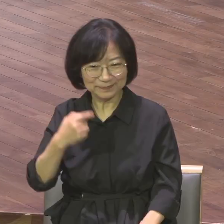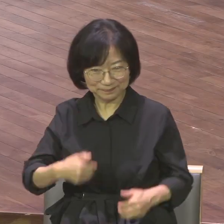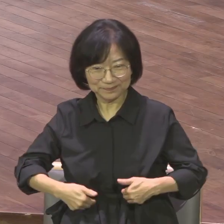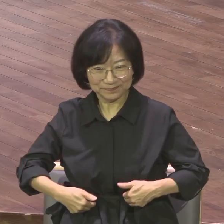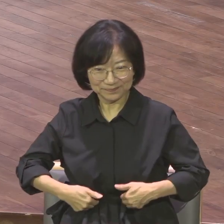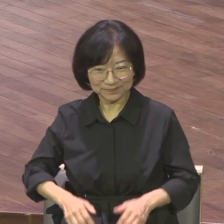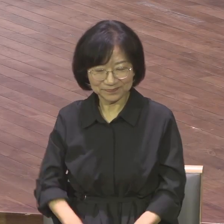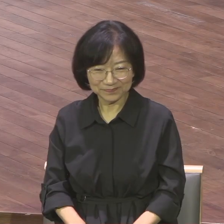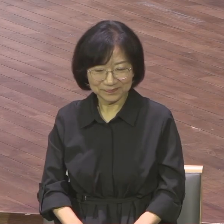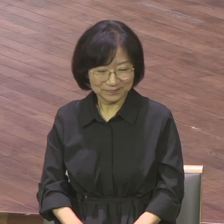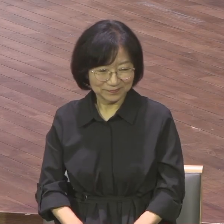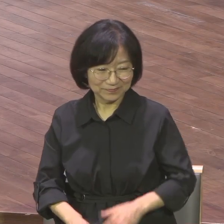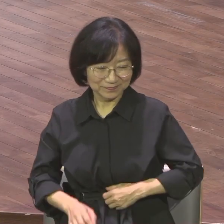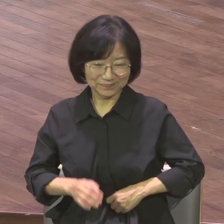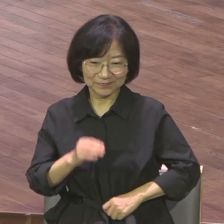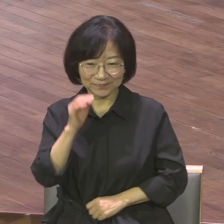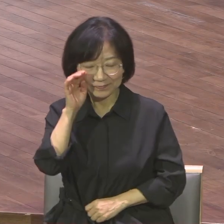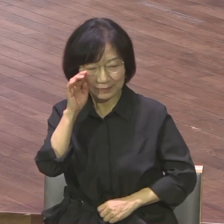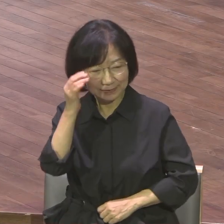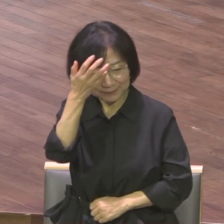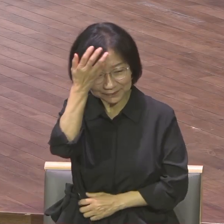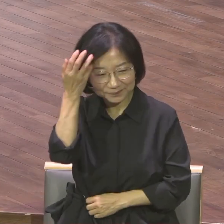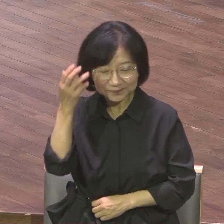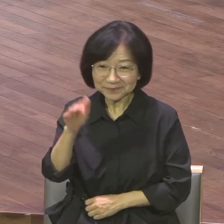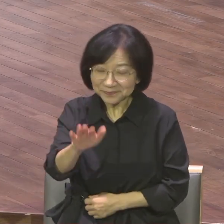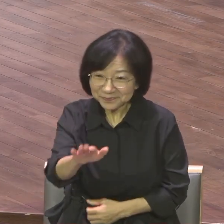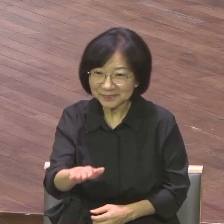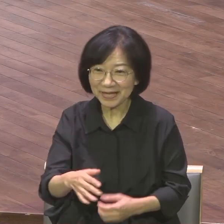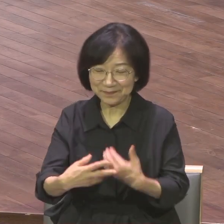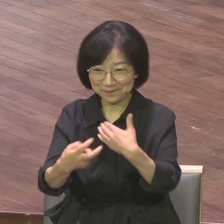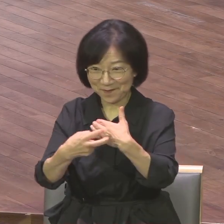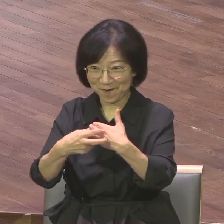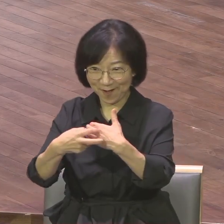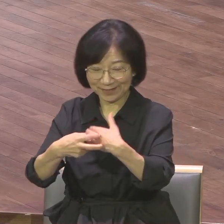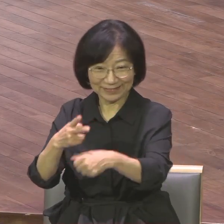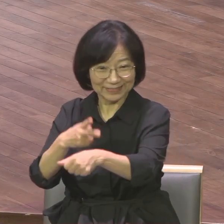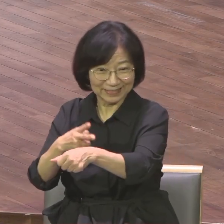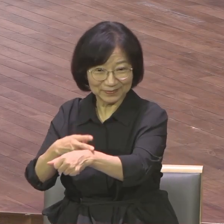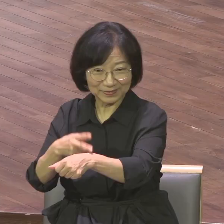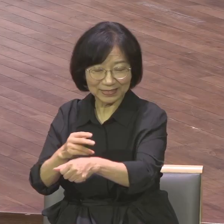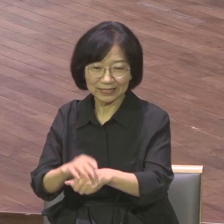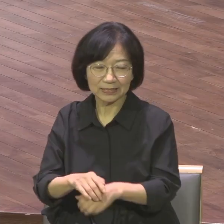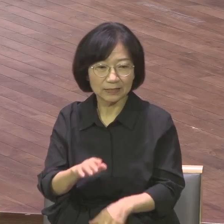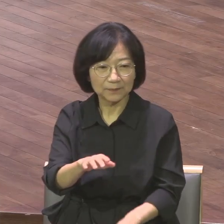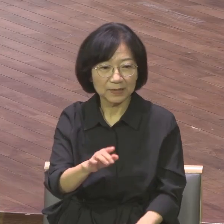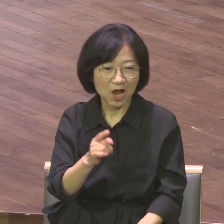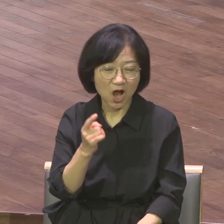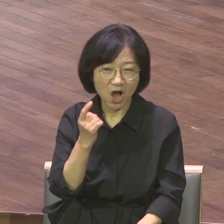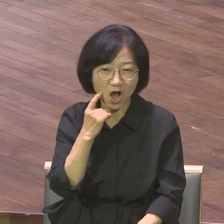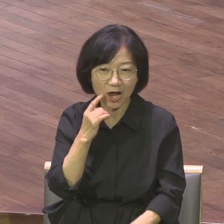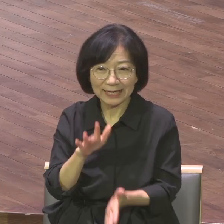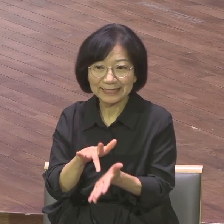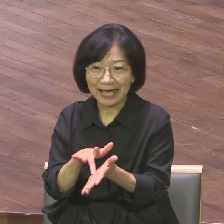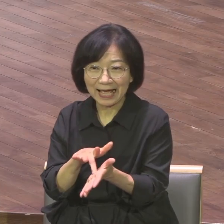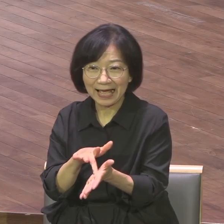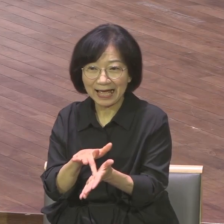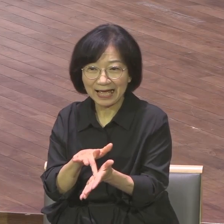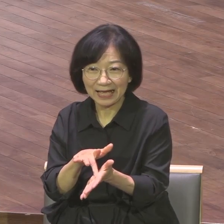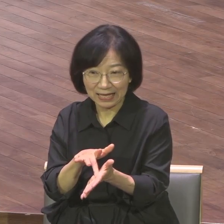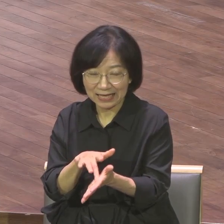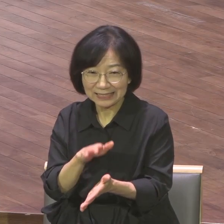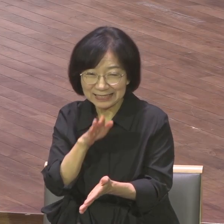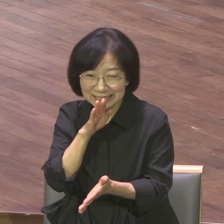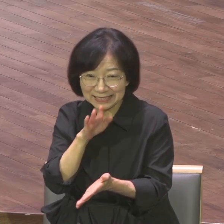가짜 약을 투여해도요. 가짜 약을 주는데도 받아들이는 사람, 먹는